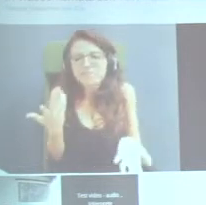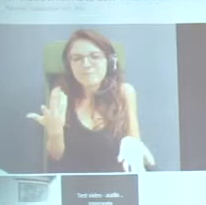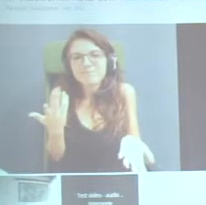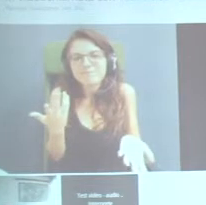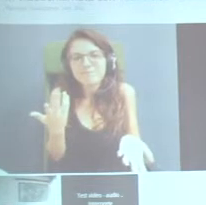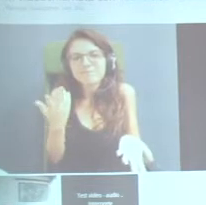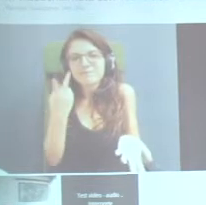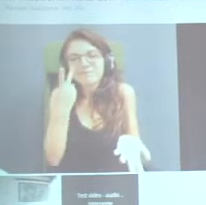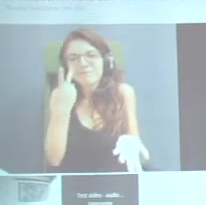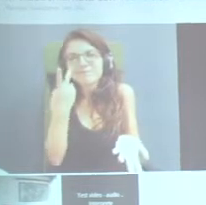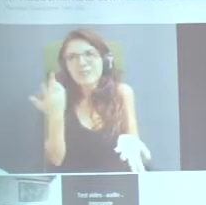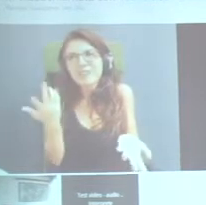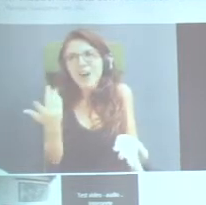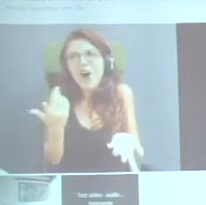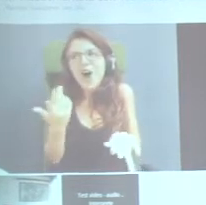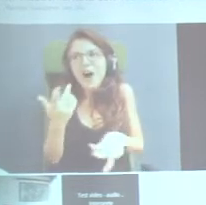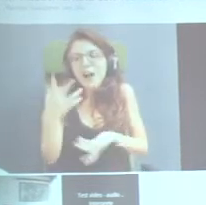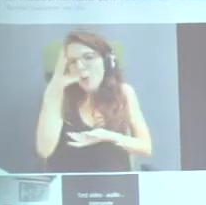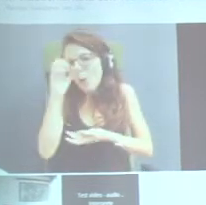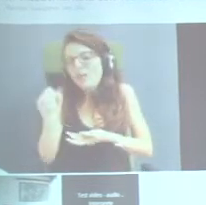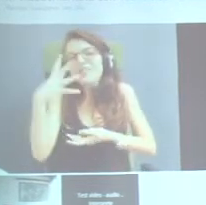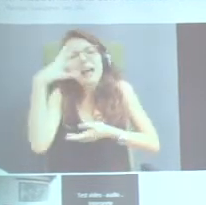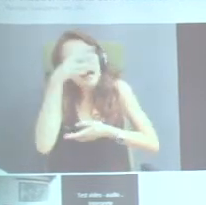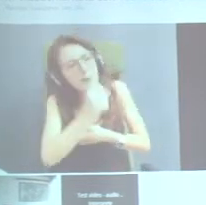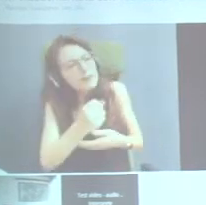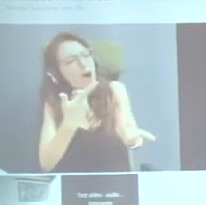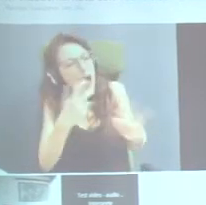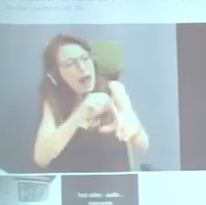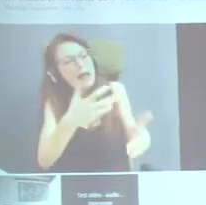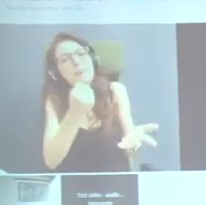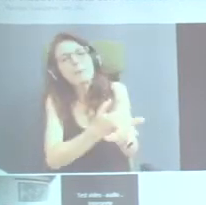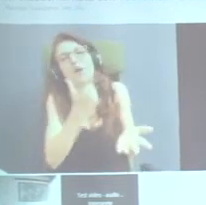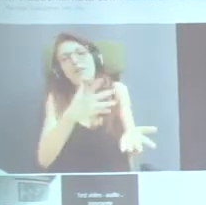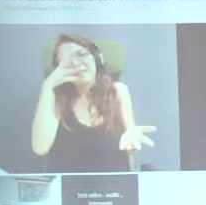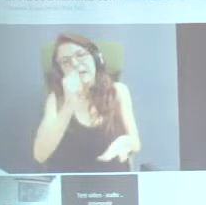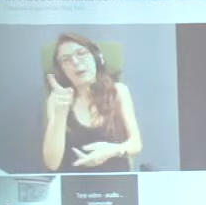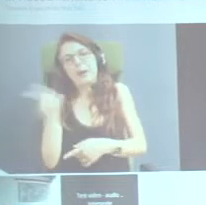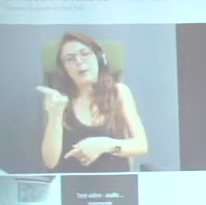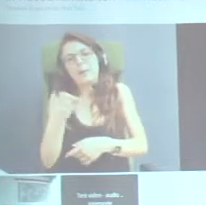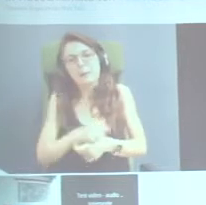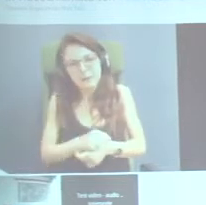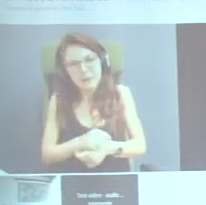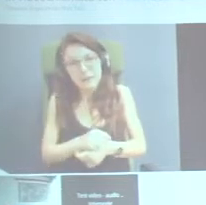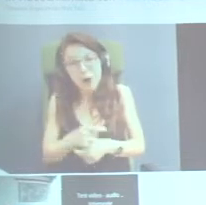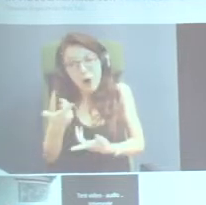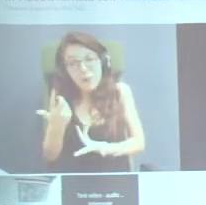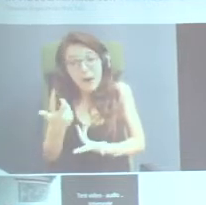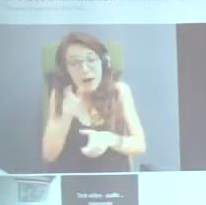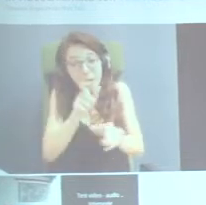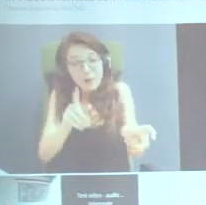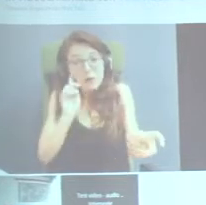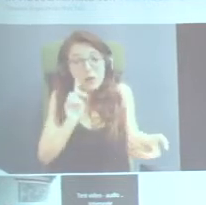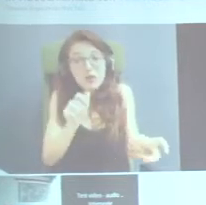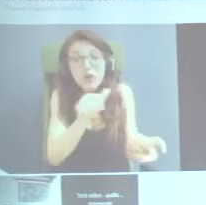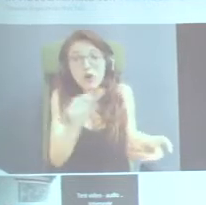si è capita l'importanza dell'inclusione non solo delle persone sorde ma anche degli